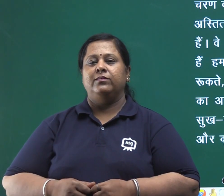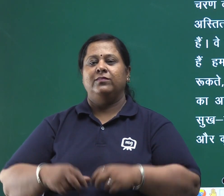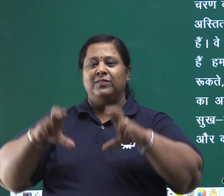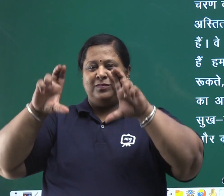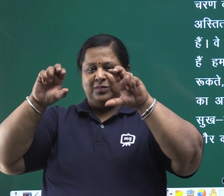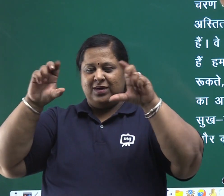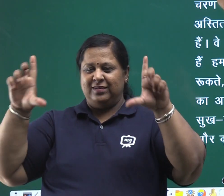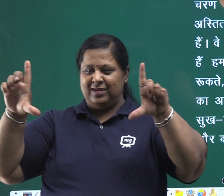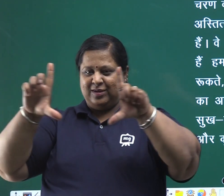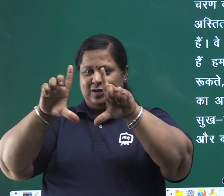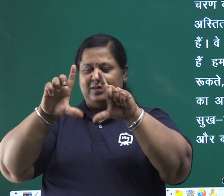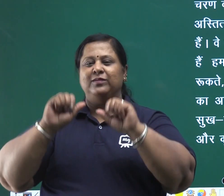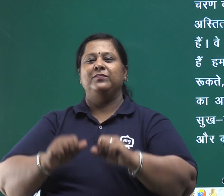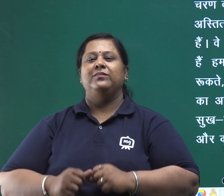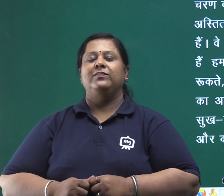पाठ सारांश।